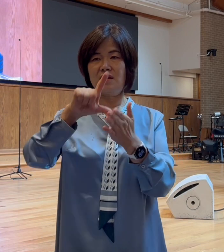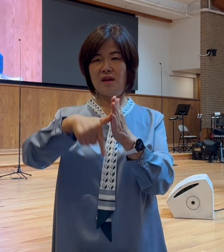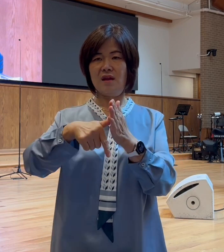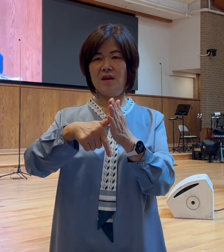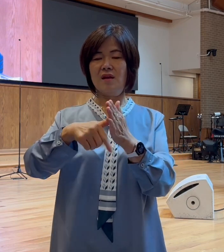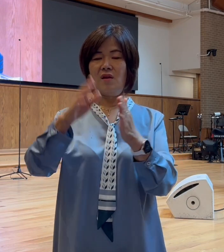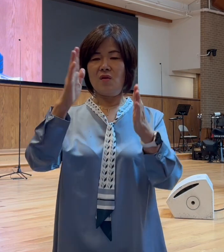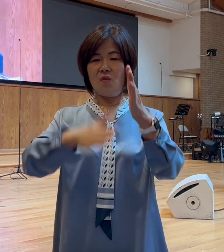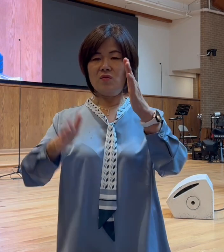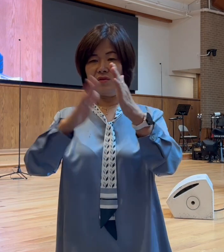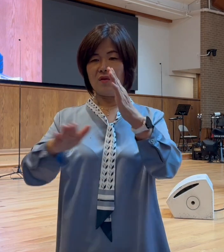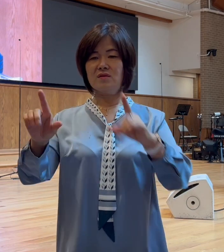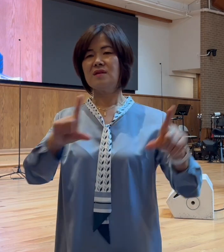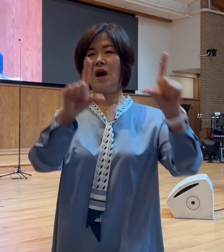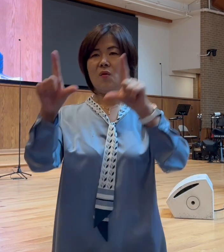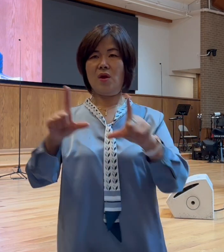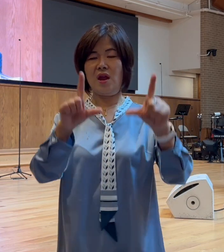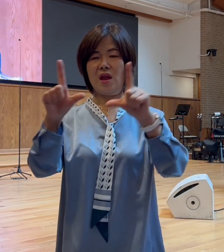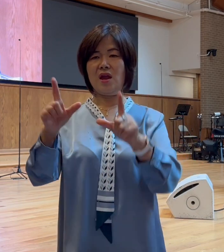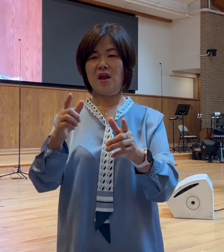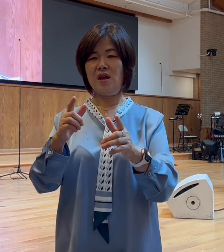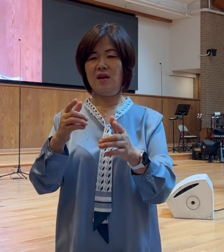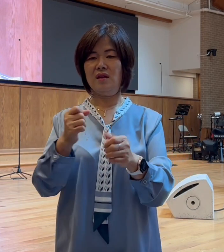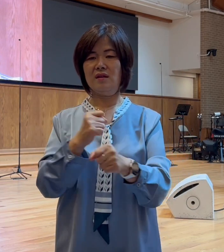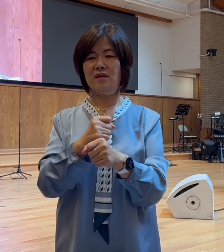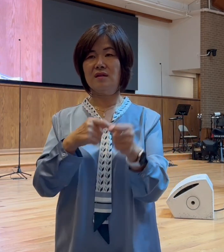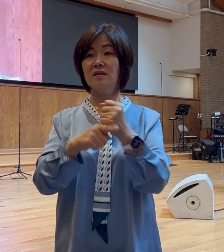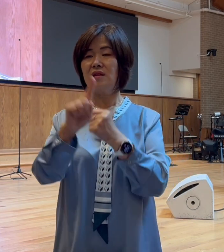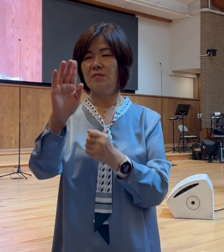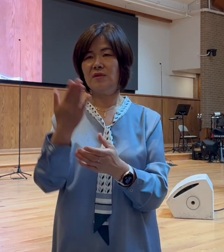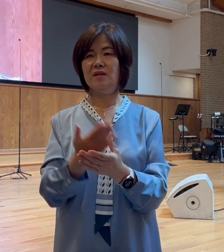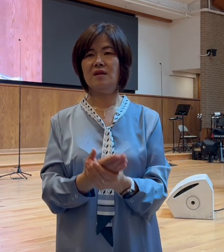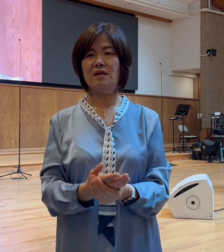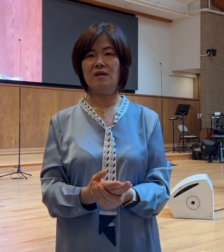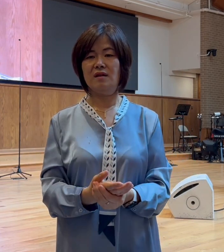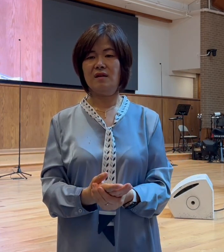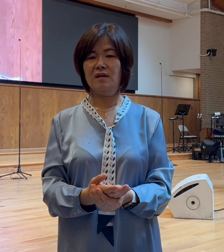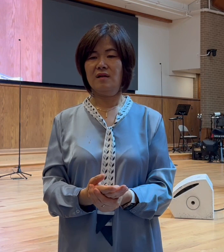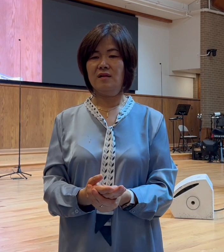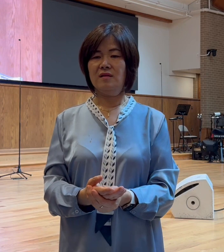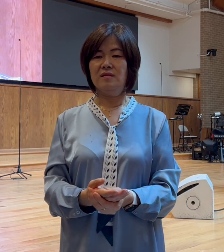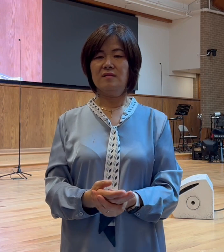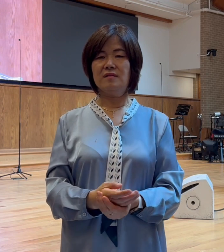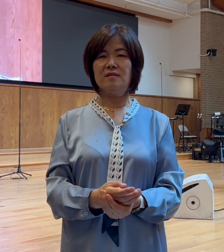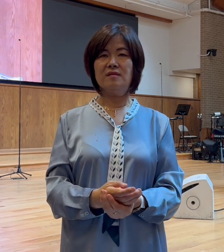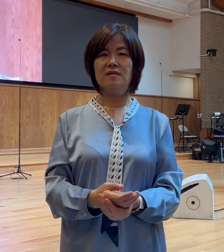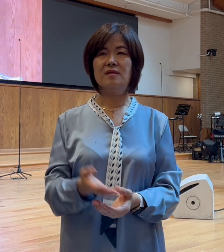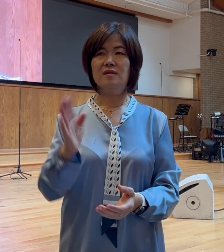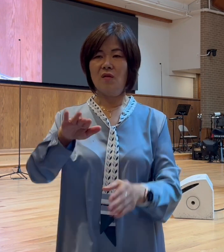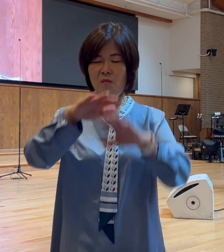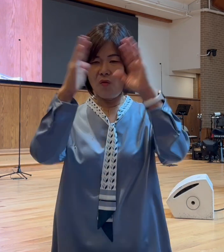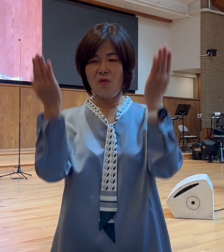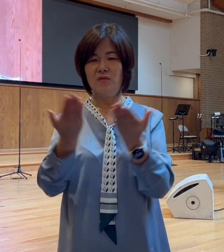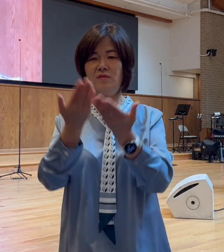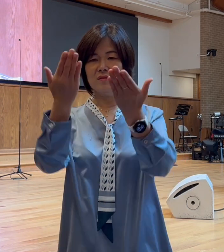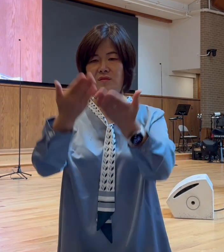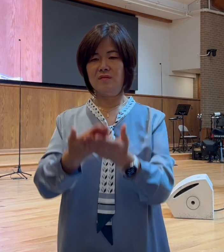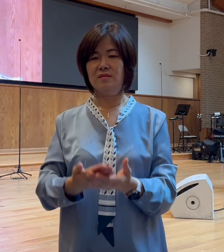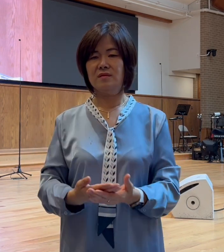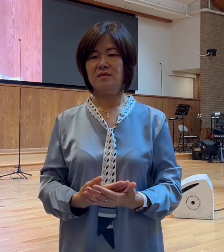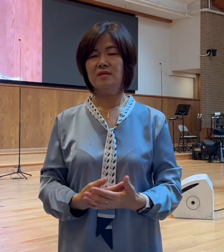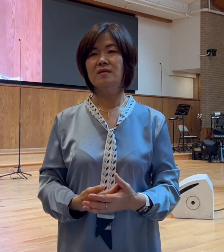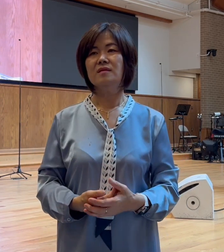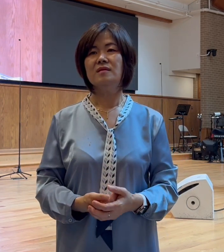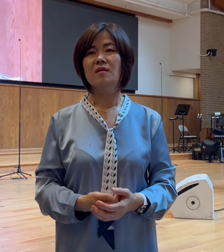공정사회 이론의 근간입니다. 그러니까 마이클 샌델의 정치 철학을 다 받아들인 게 또 아닌